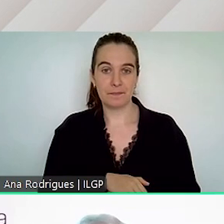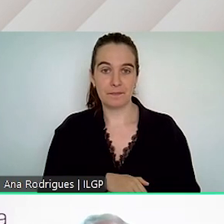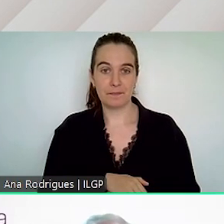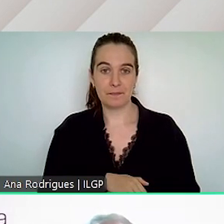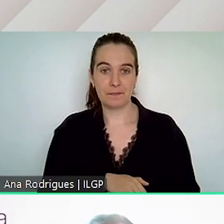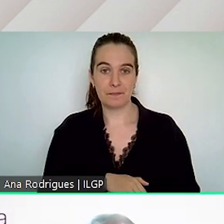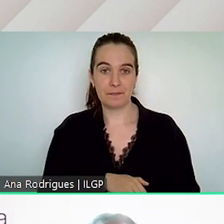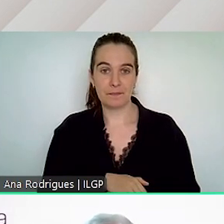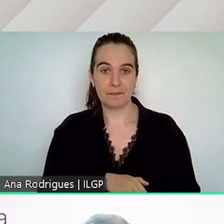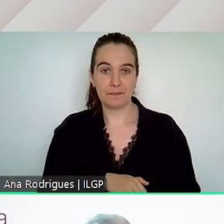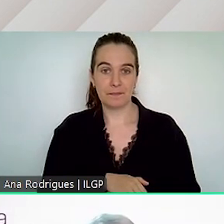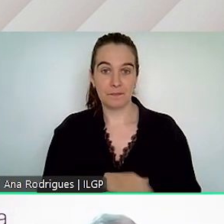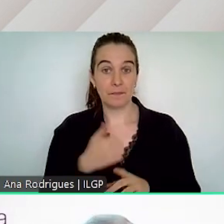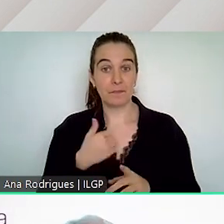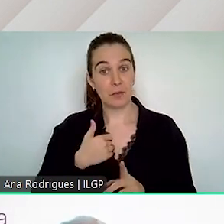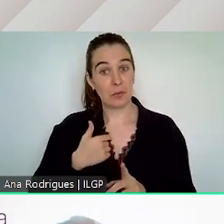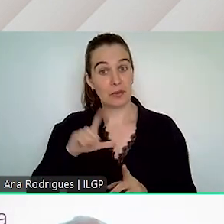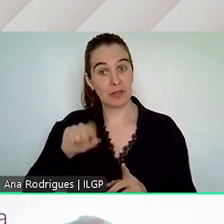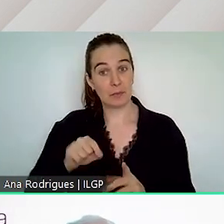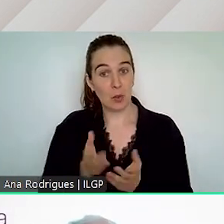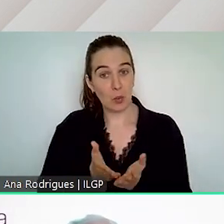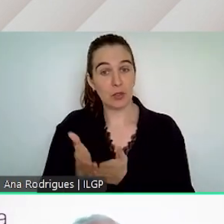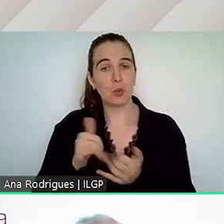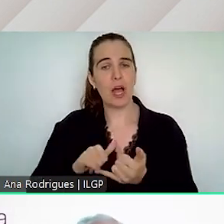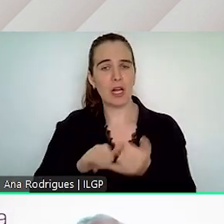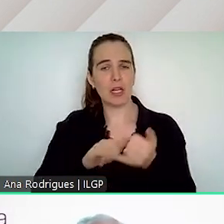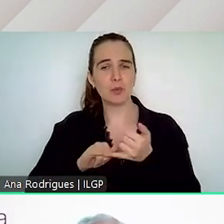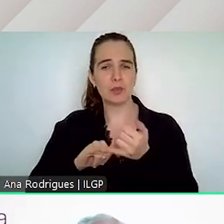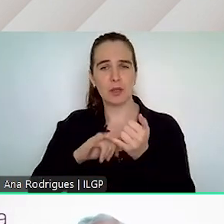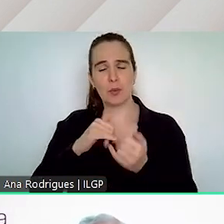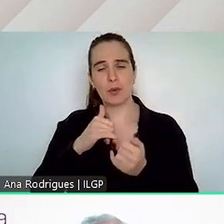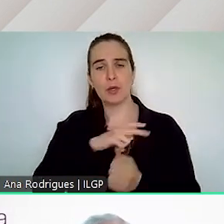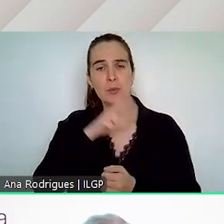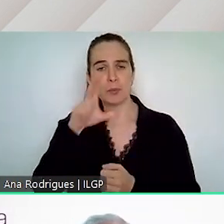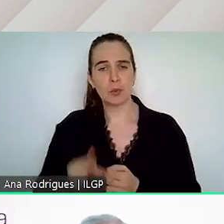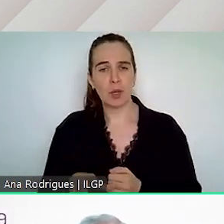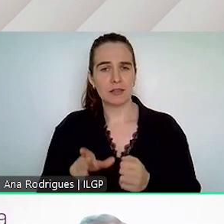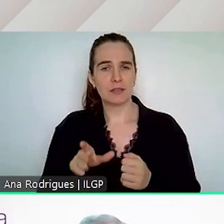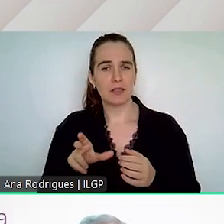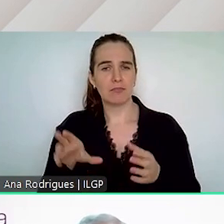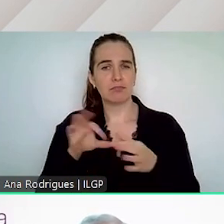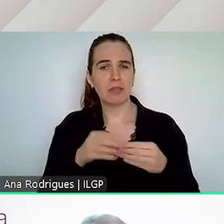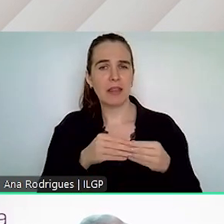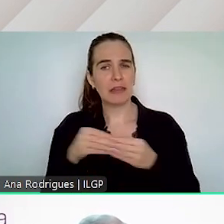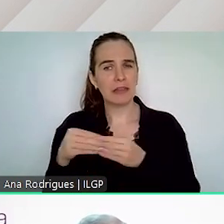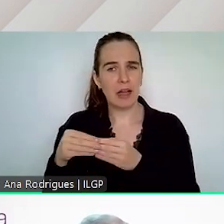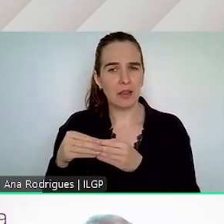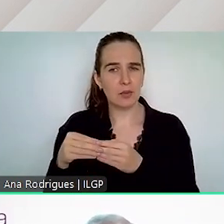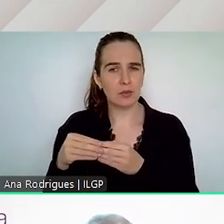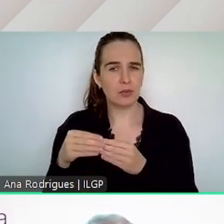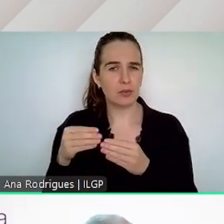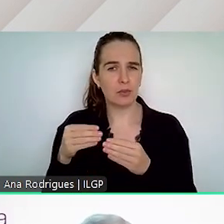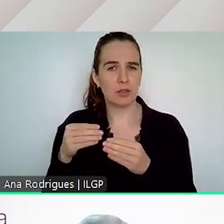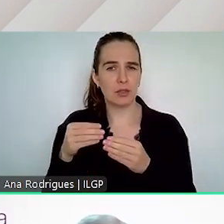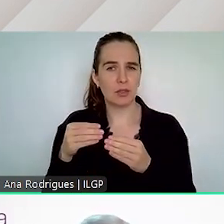também continuo a dirigir a Associação Portuguesa dos Mercados Públicos, é uma associação que tem como objetivo esse grande enfoque